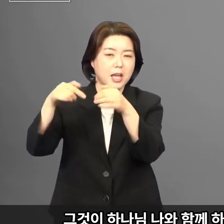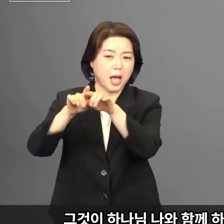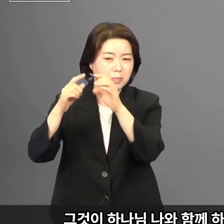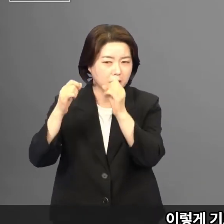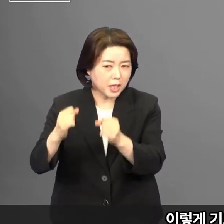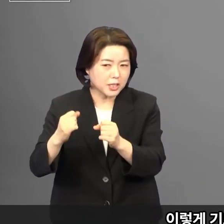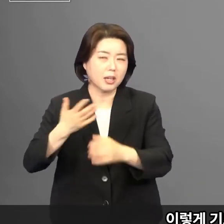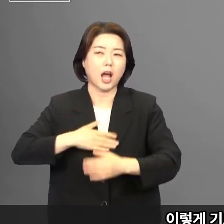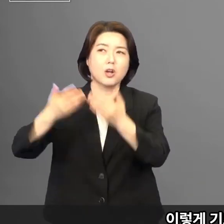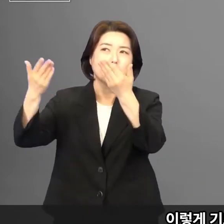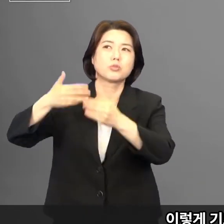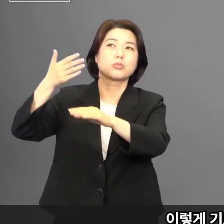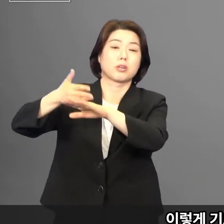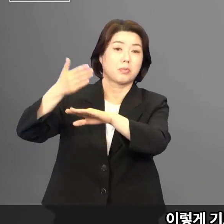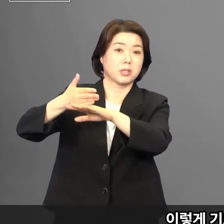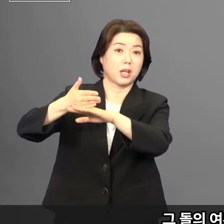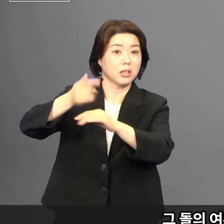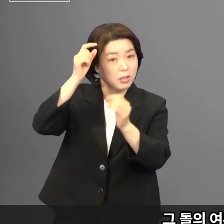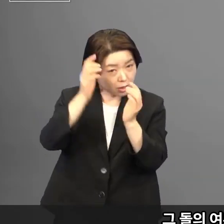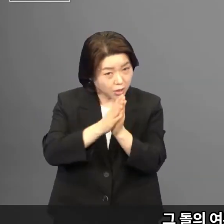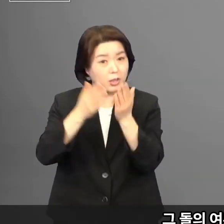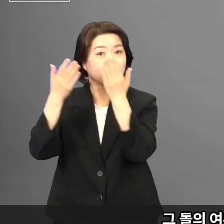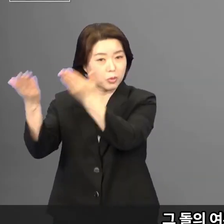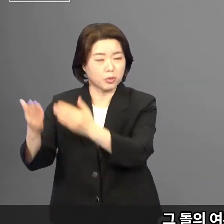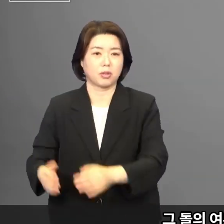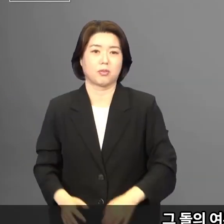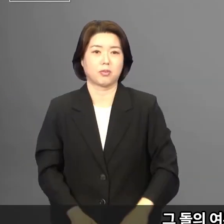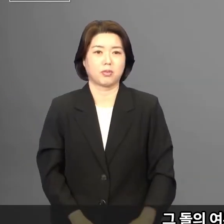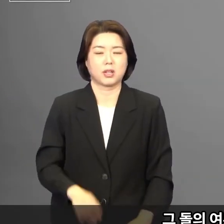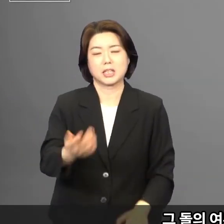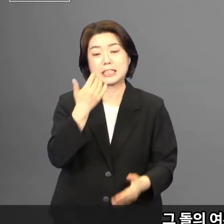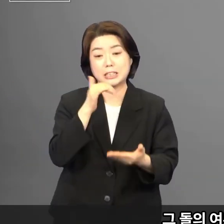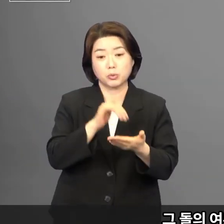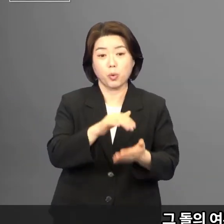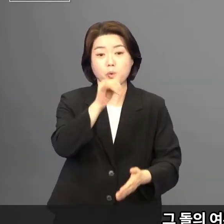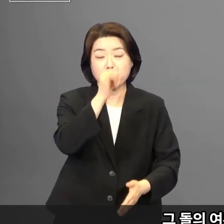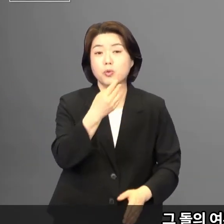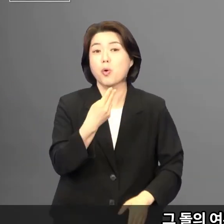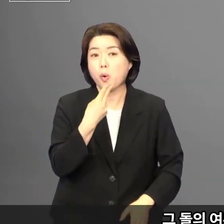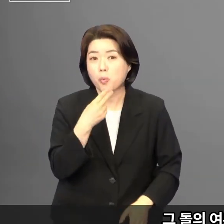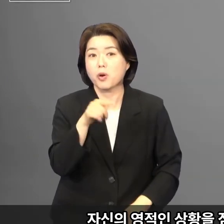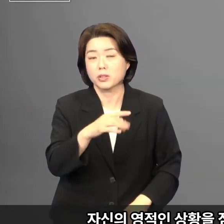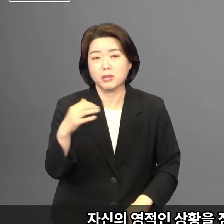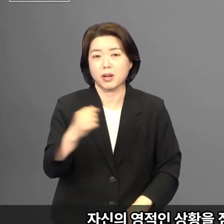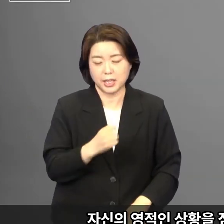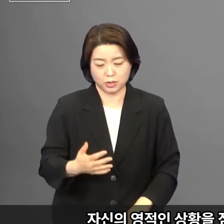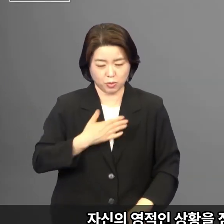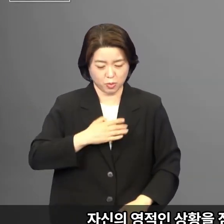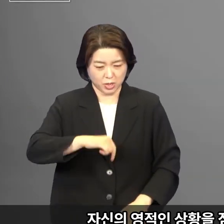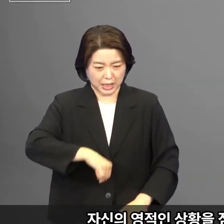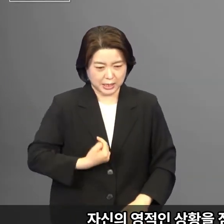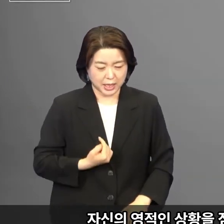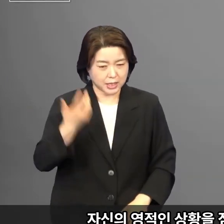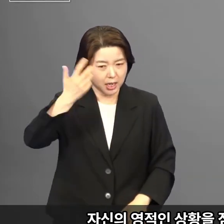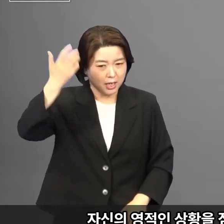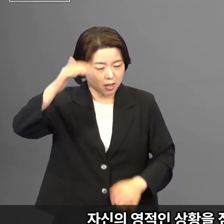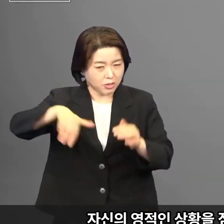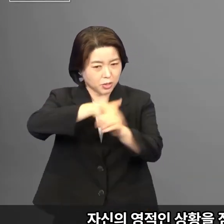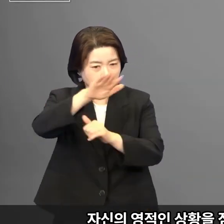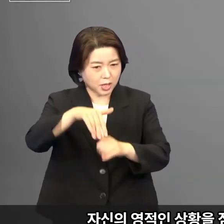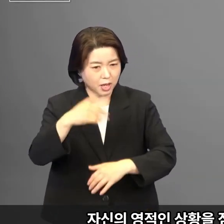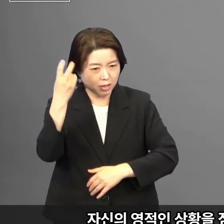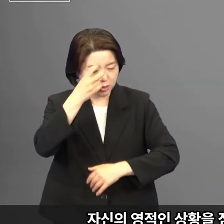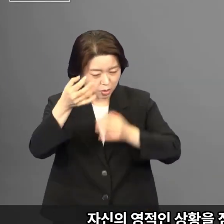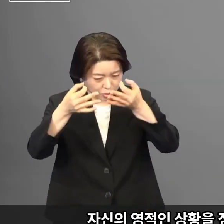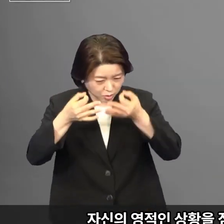알려주셔서 감사합니다. 이렇게 기도했다는 거예요. 그 돌의 여부가 그걸 가지고 자신의 영적인 상황을